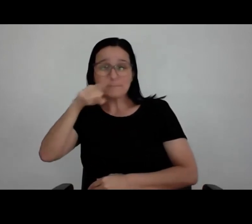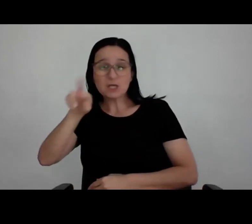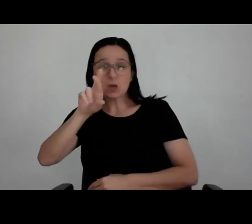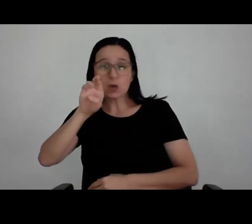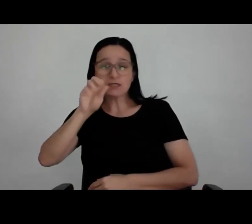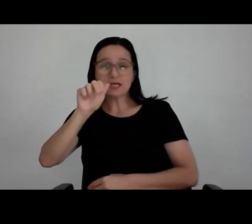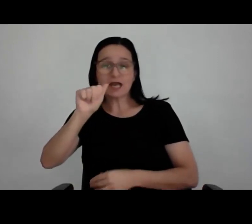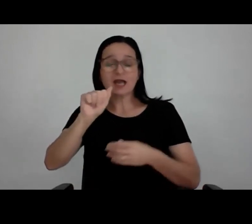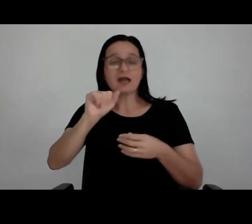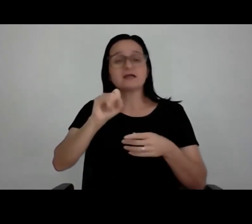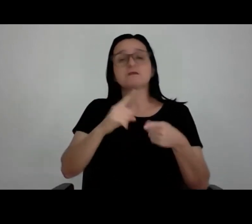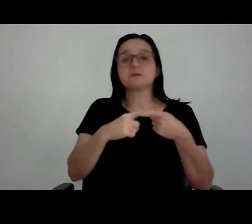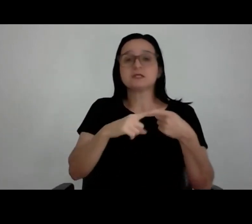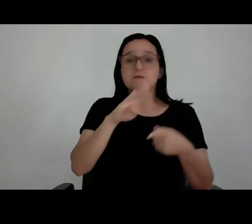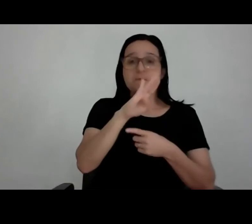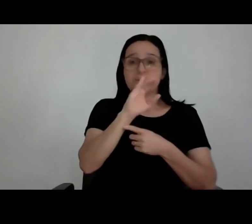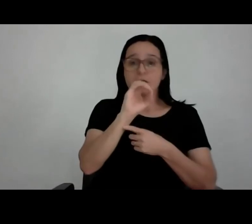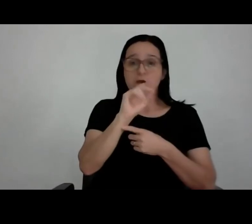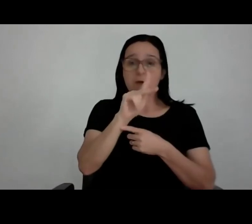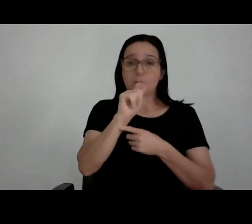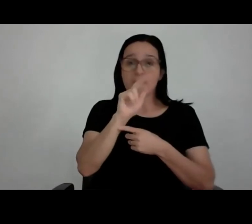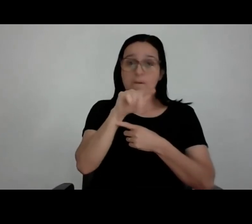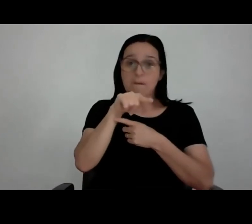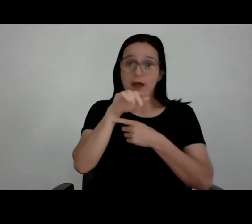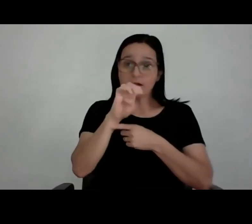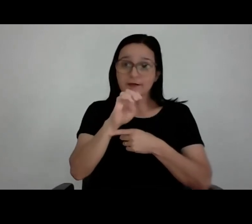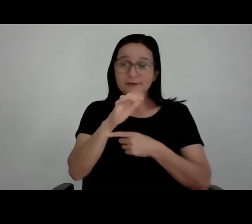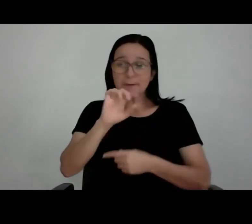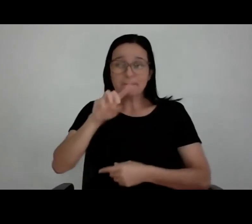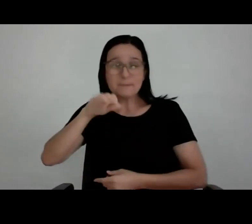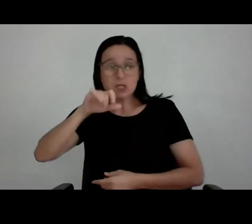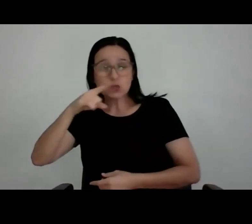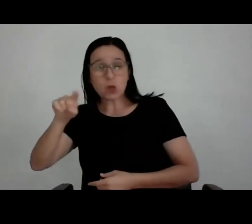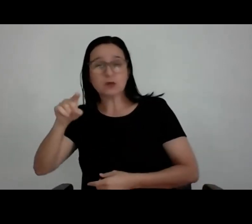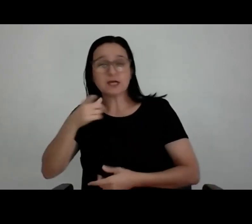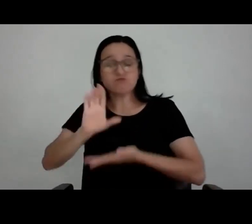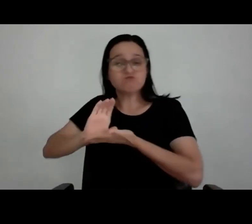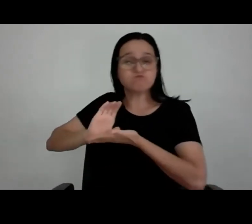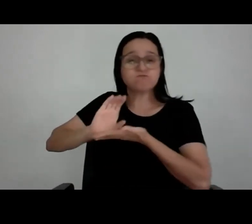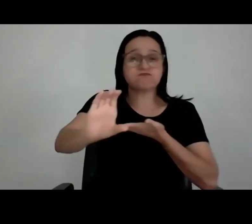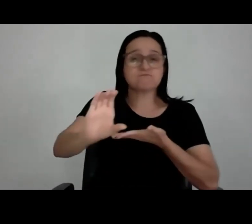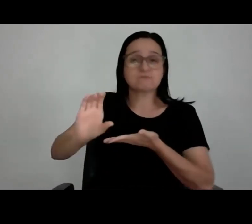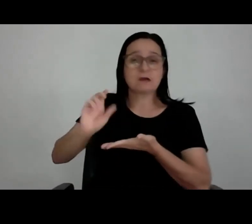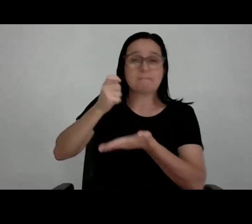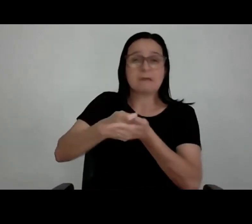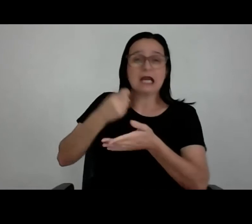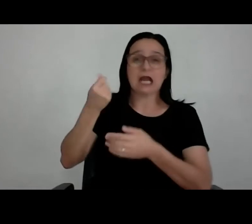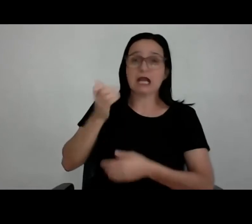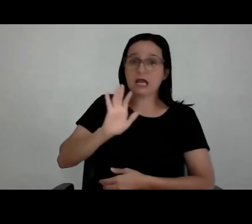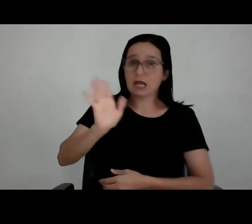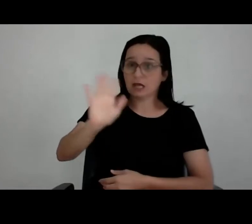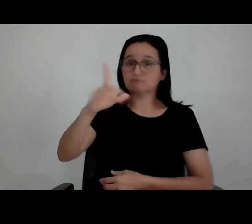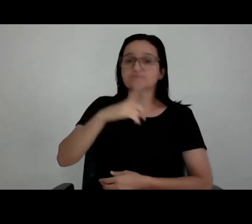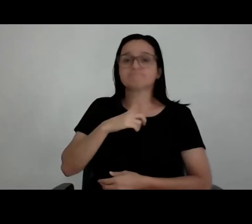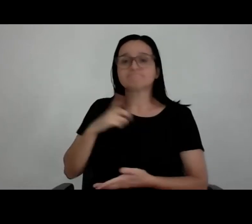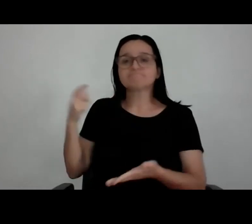custou 100 milhões de reais. Então, você acaba lidando com muito investimento, investimentos altos, caros. E